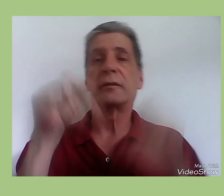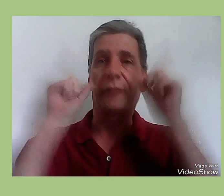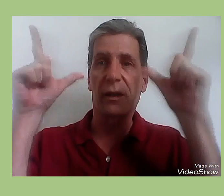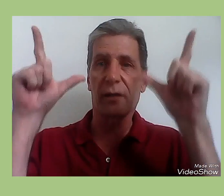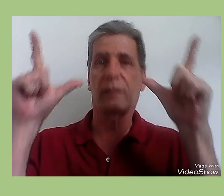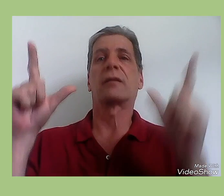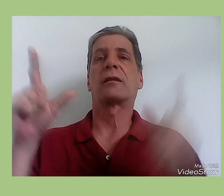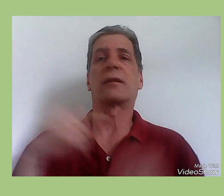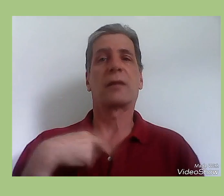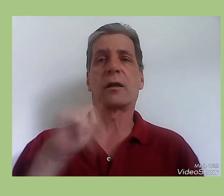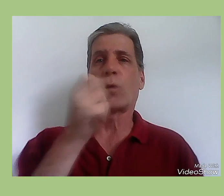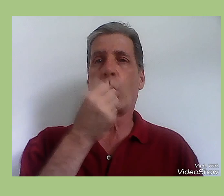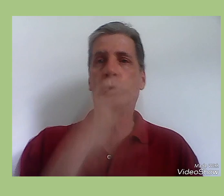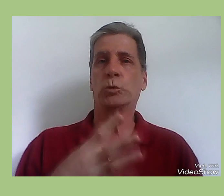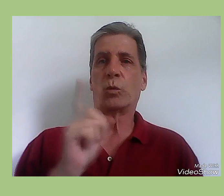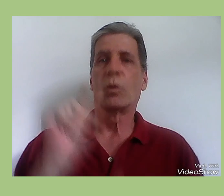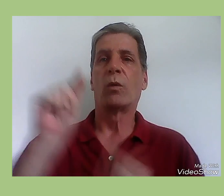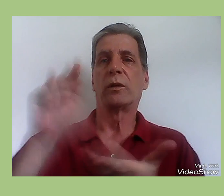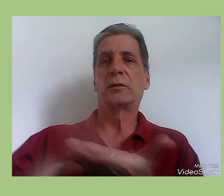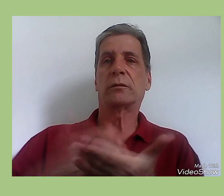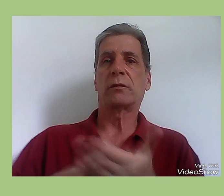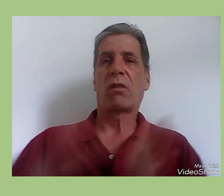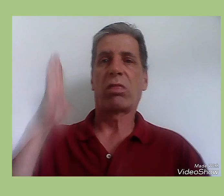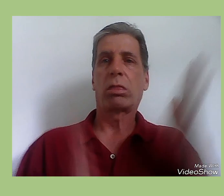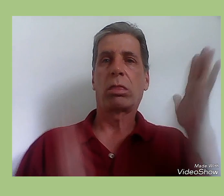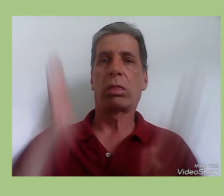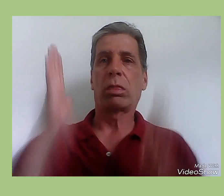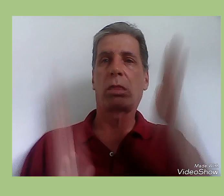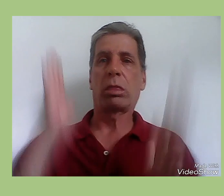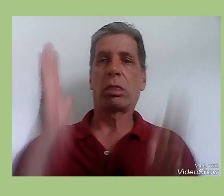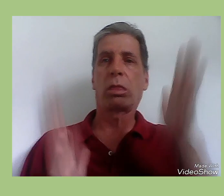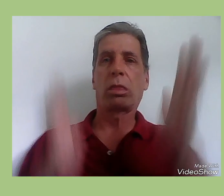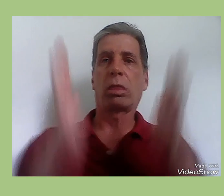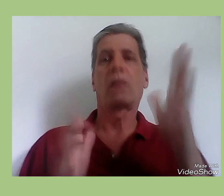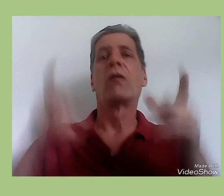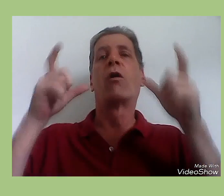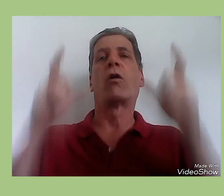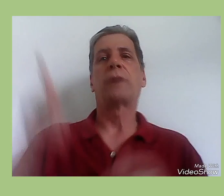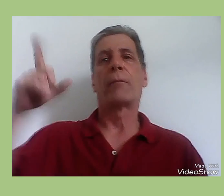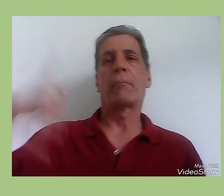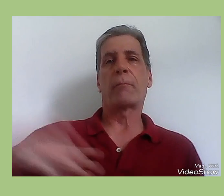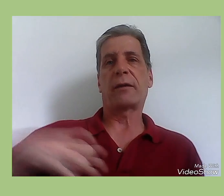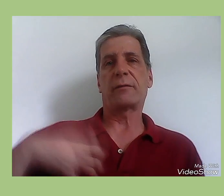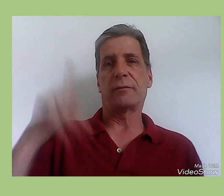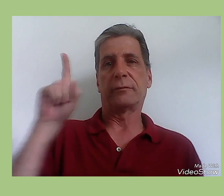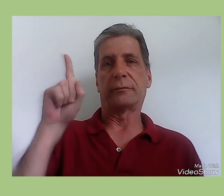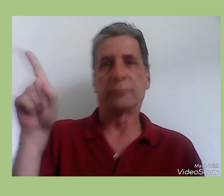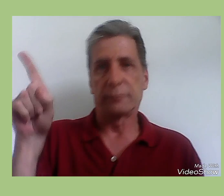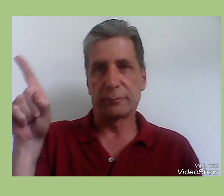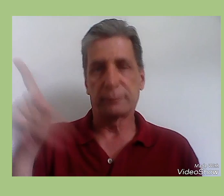natureza. Agora, se a aplicabilidade geral não, com essas características, preservando e mantendo o entendimento da segunda votação